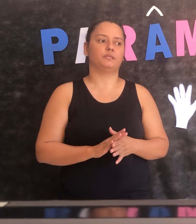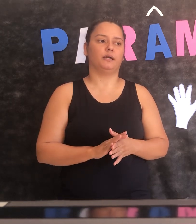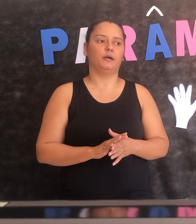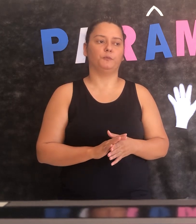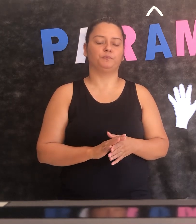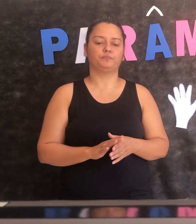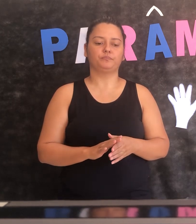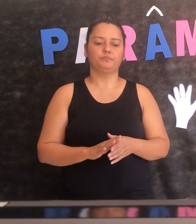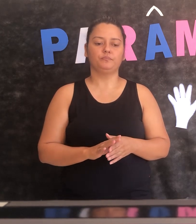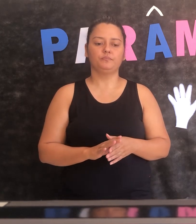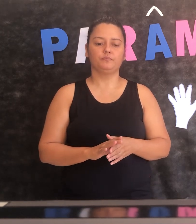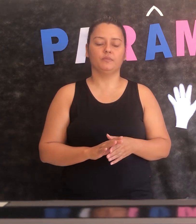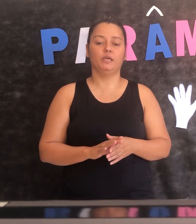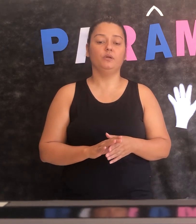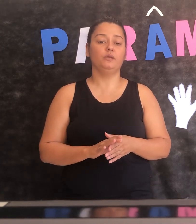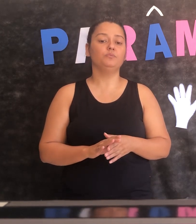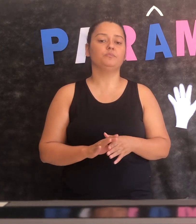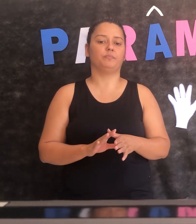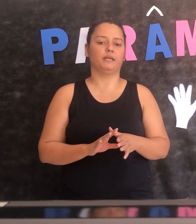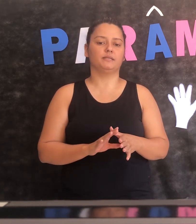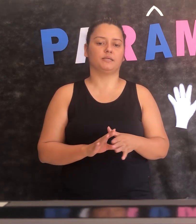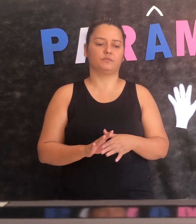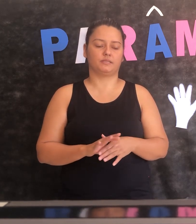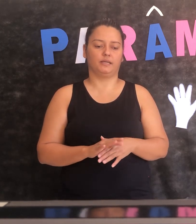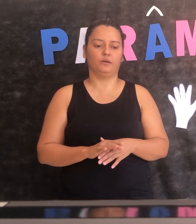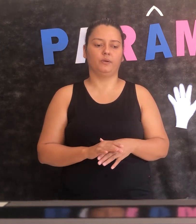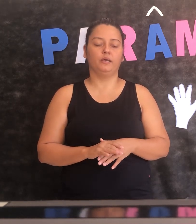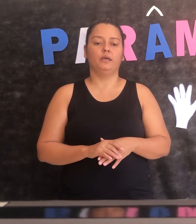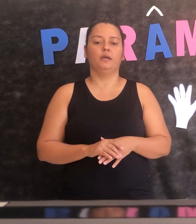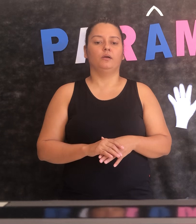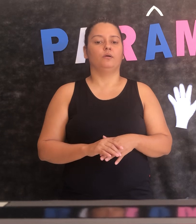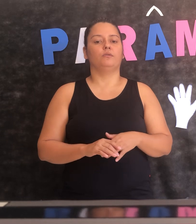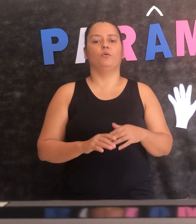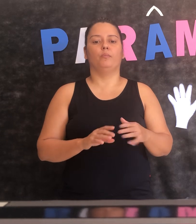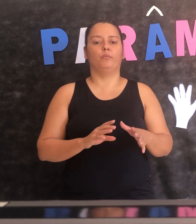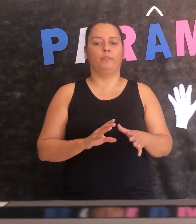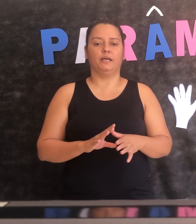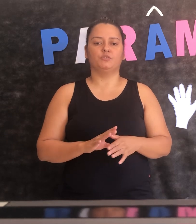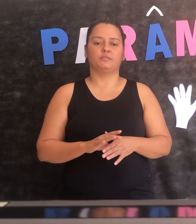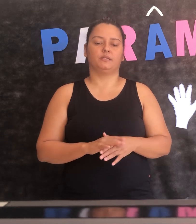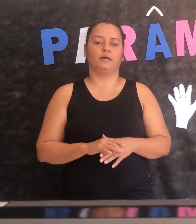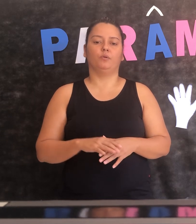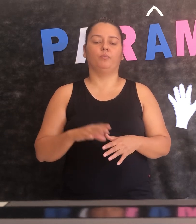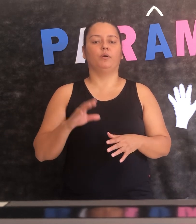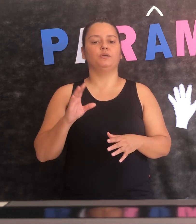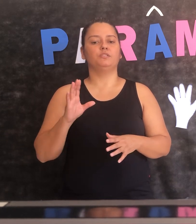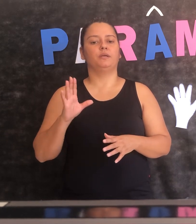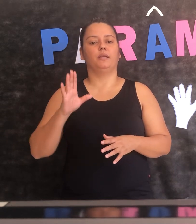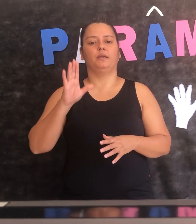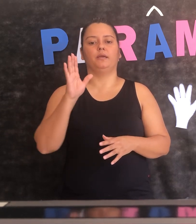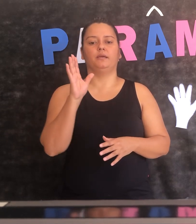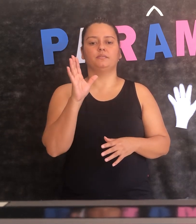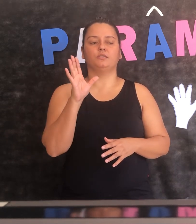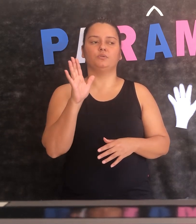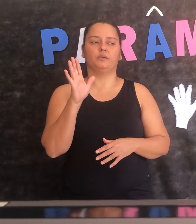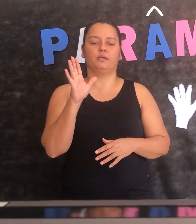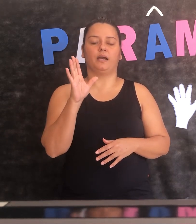sinal, para realizar um sinal, mais de um sinal, pode existir o quê? A